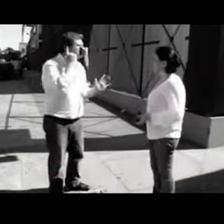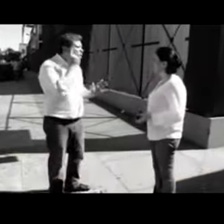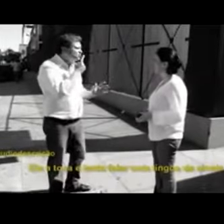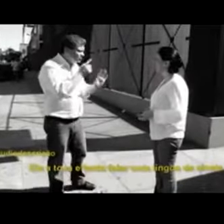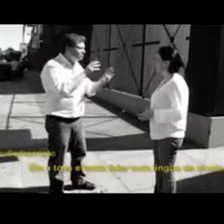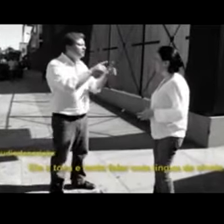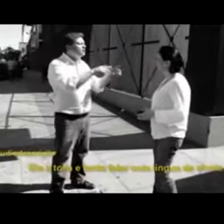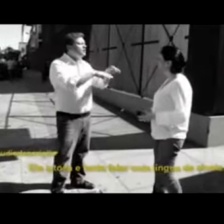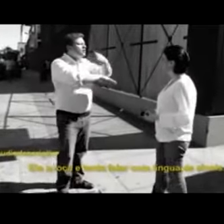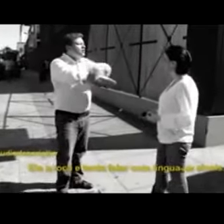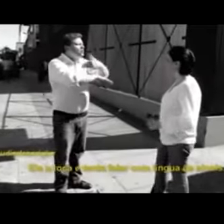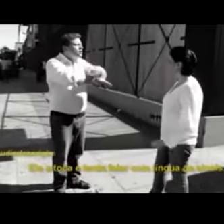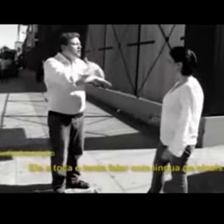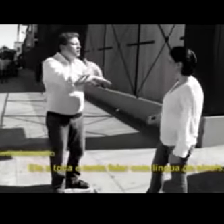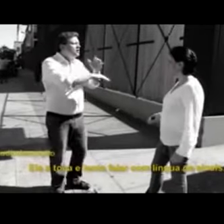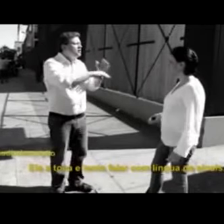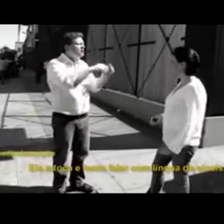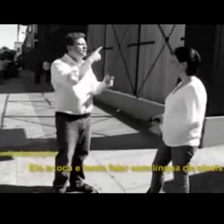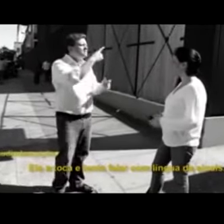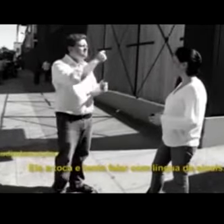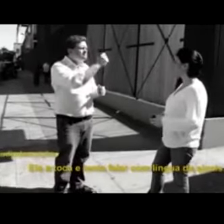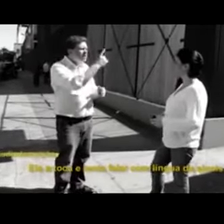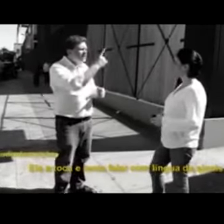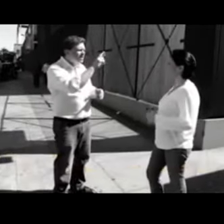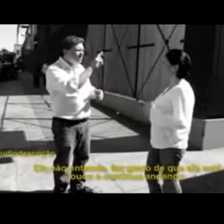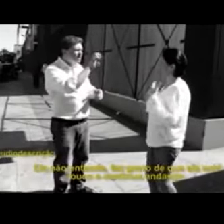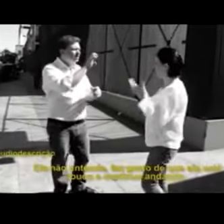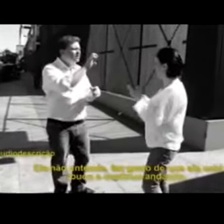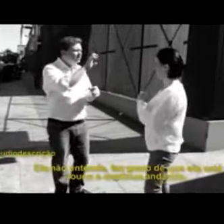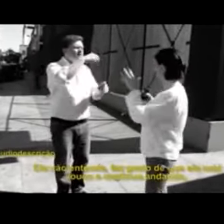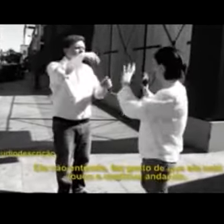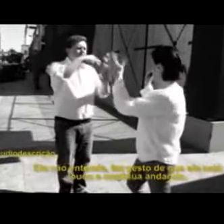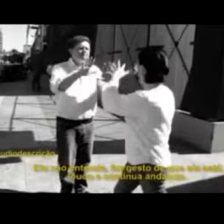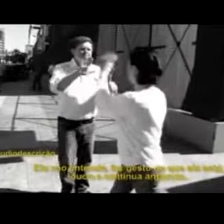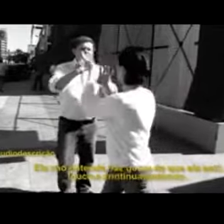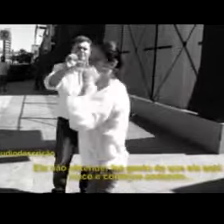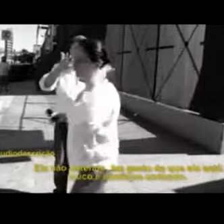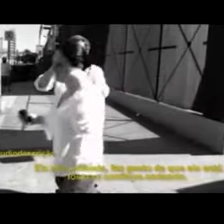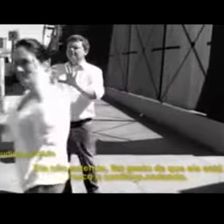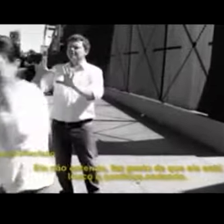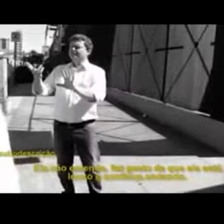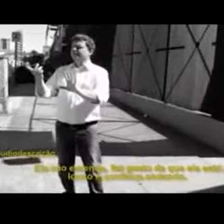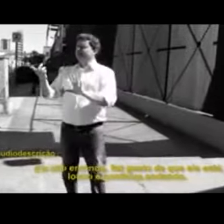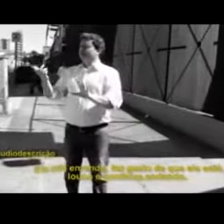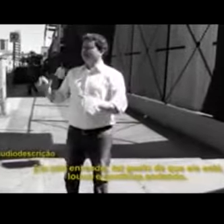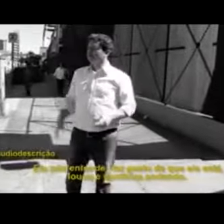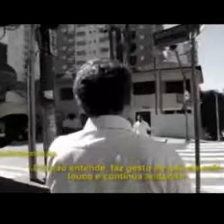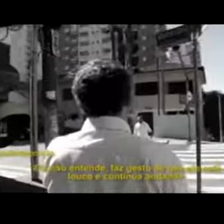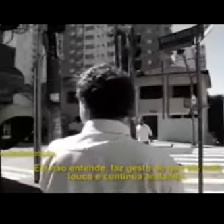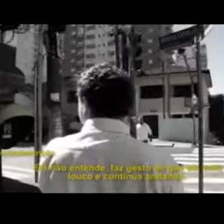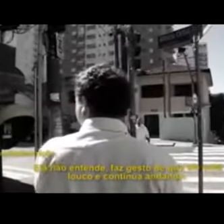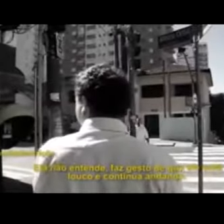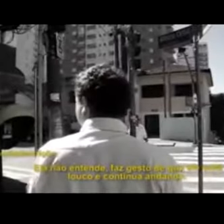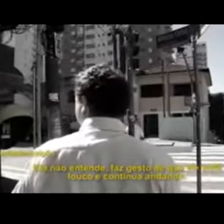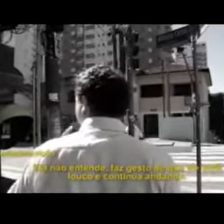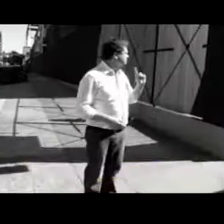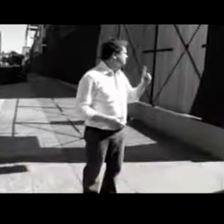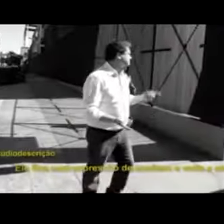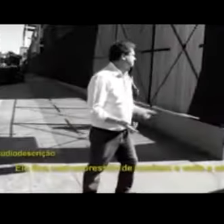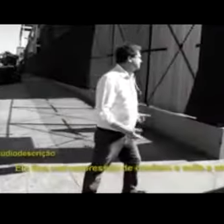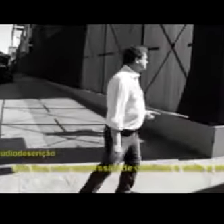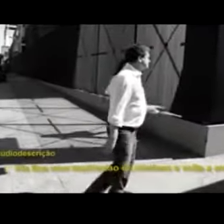telefone. Ele a toca e tenta falar com a língua de sinais. Ela não entende, faz gesto de que ele está louco e continua